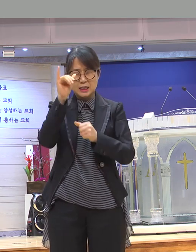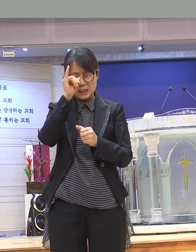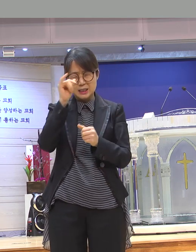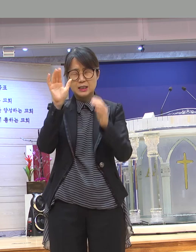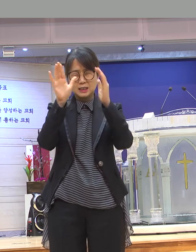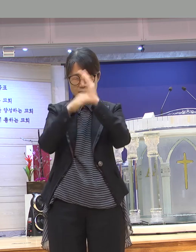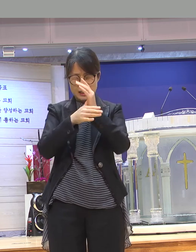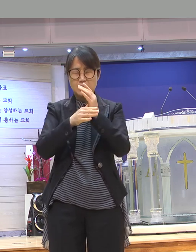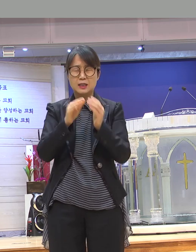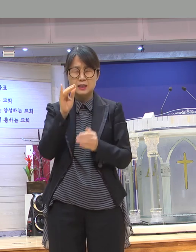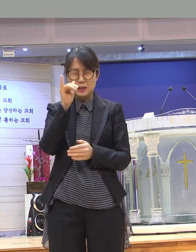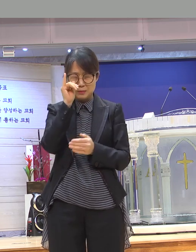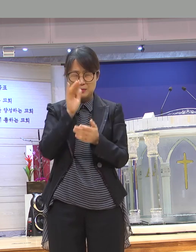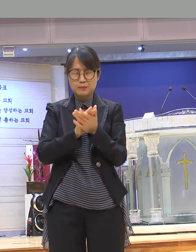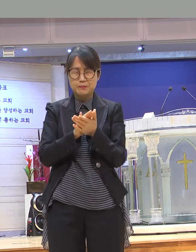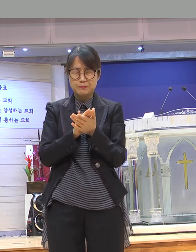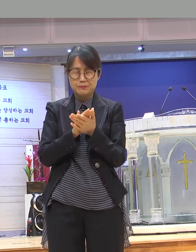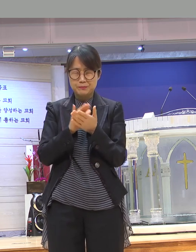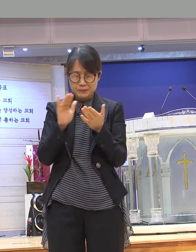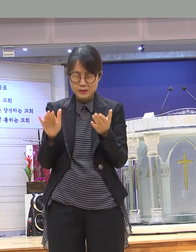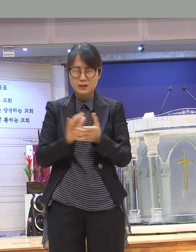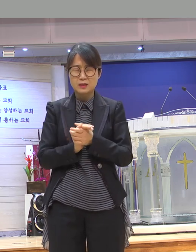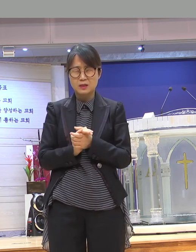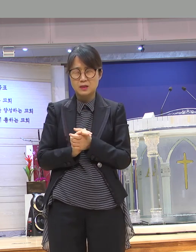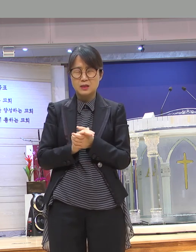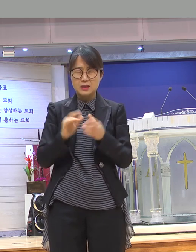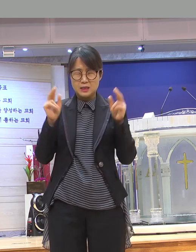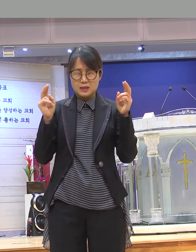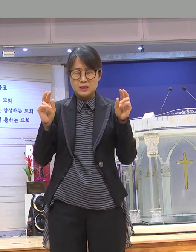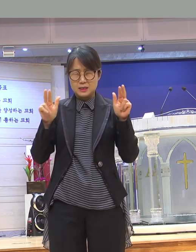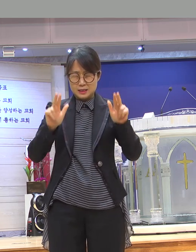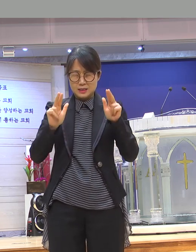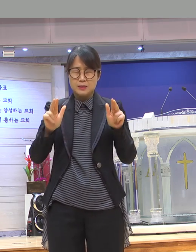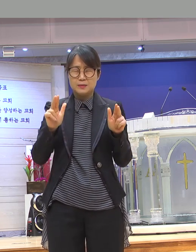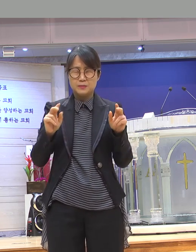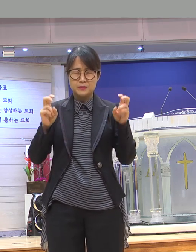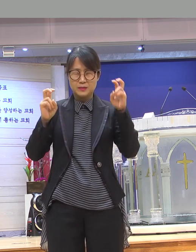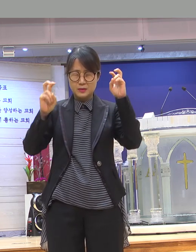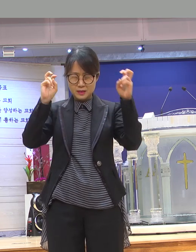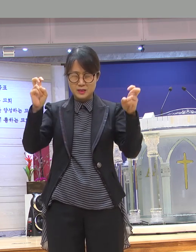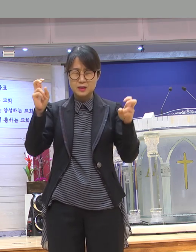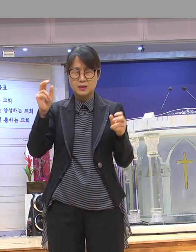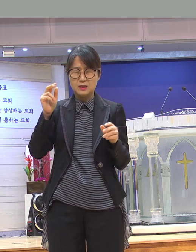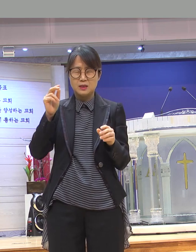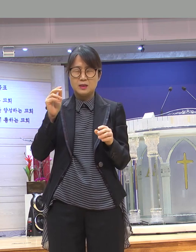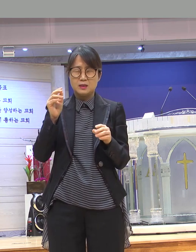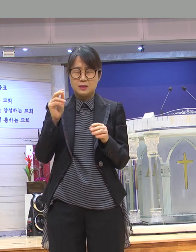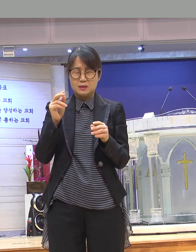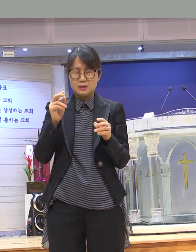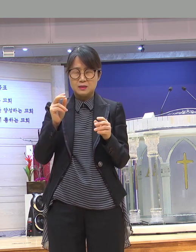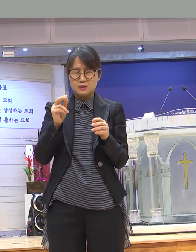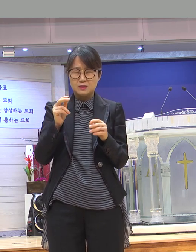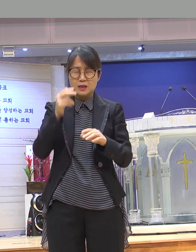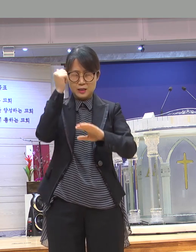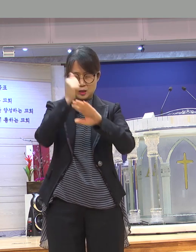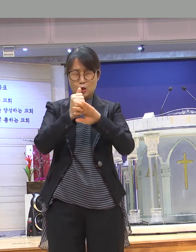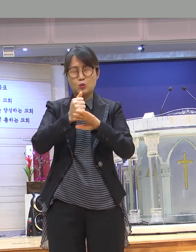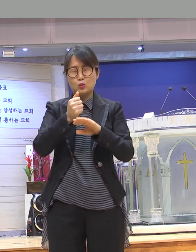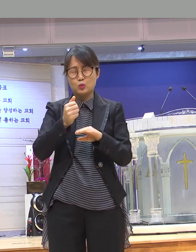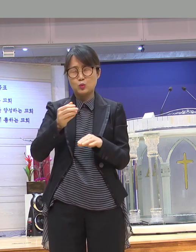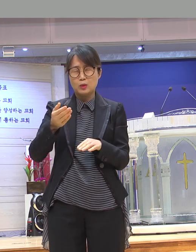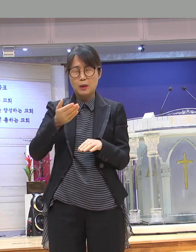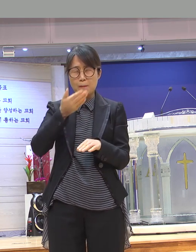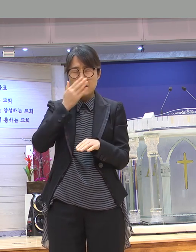시간들입니다. 이 시간 최후 만찬을 하신 그때라는 제목으로 말씀을 전하시는 각성현 이